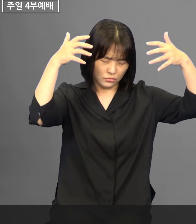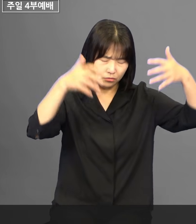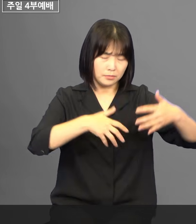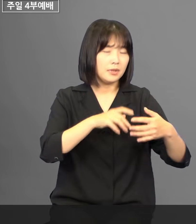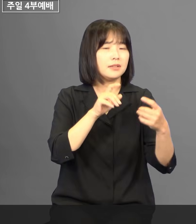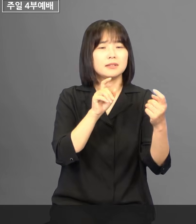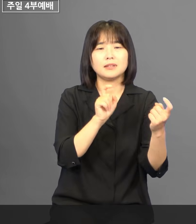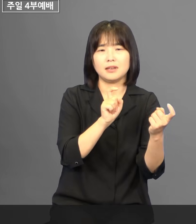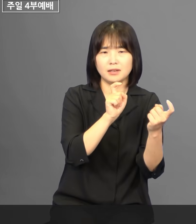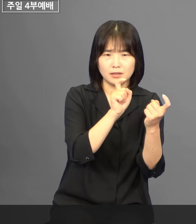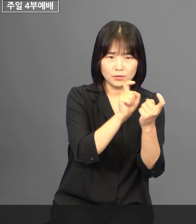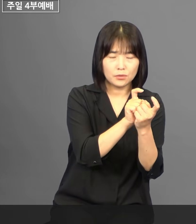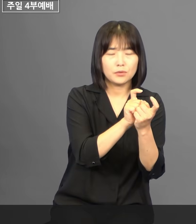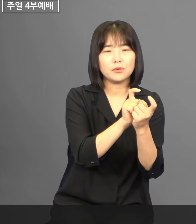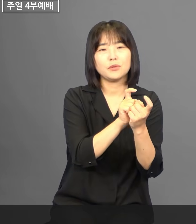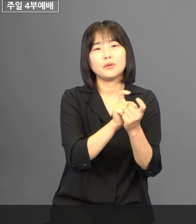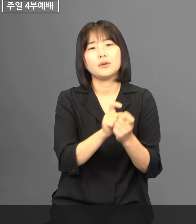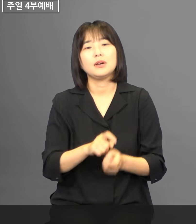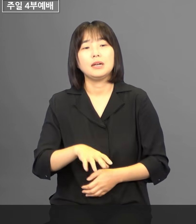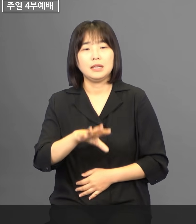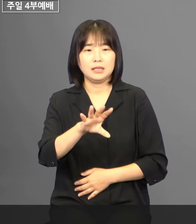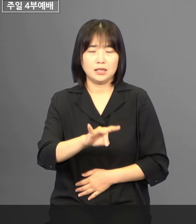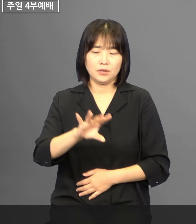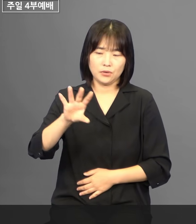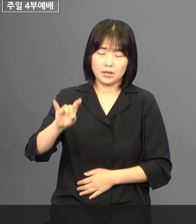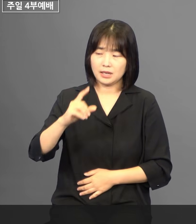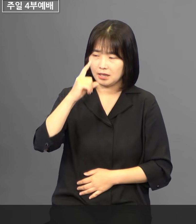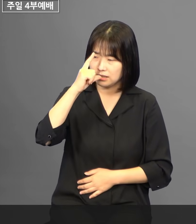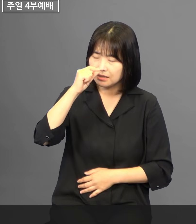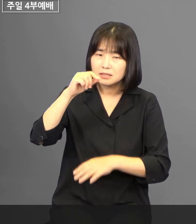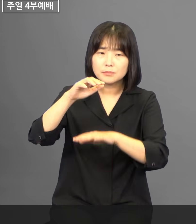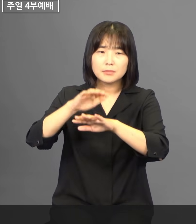폭풍우를 만나고 때론